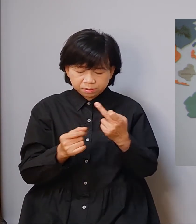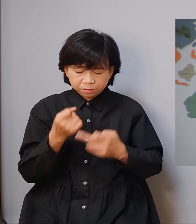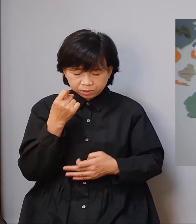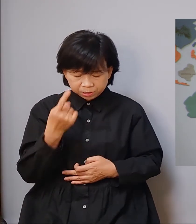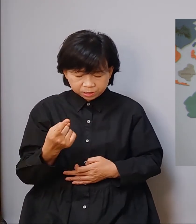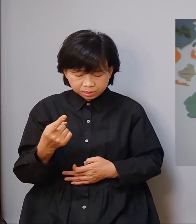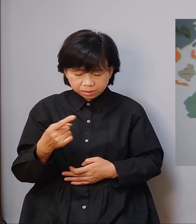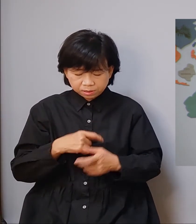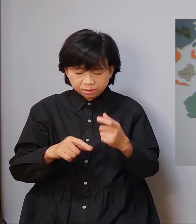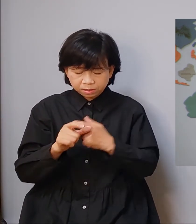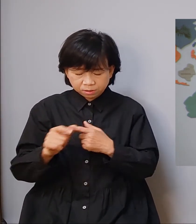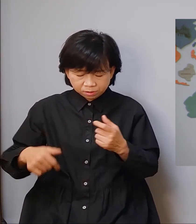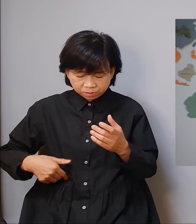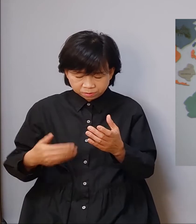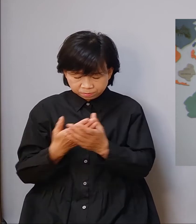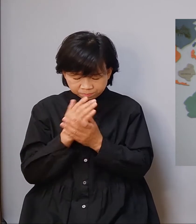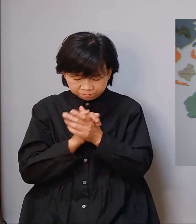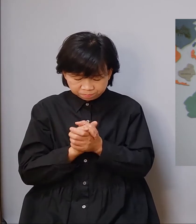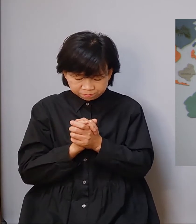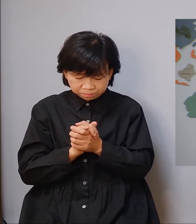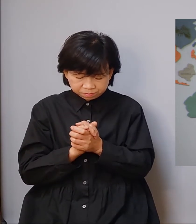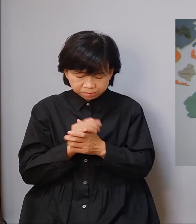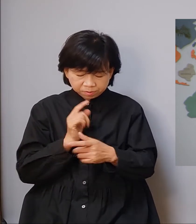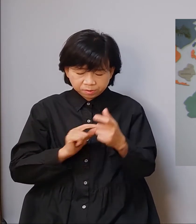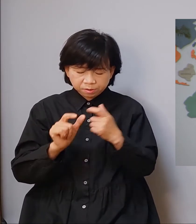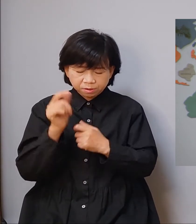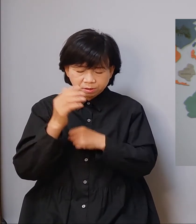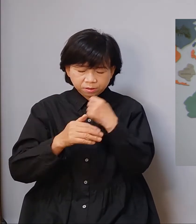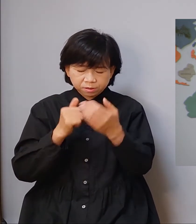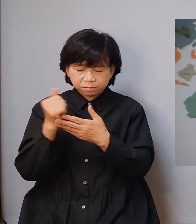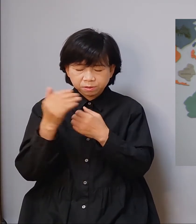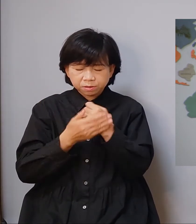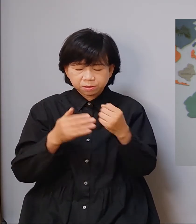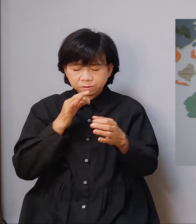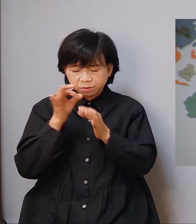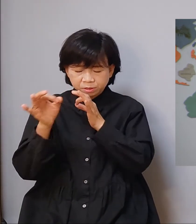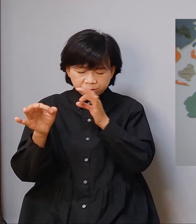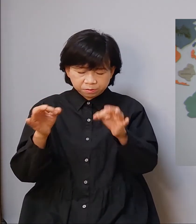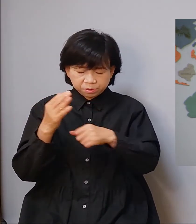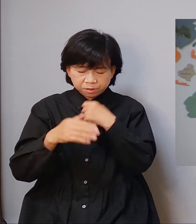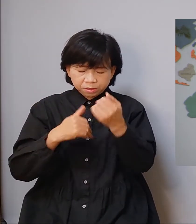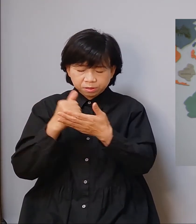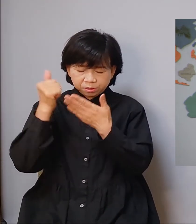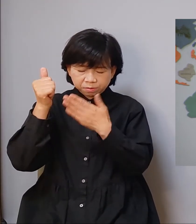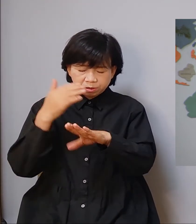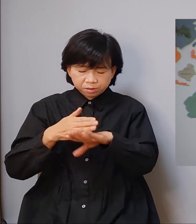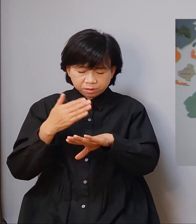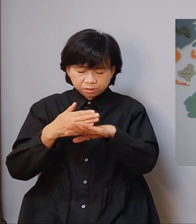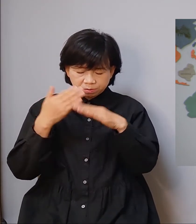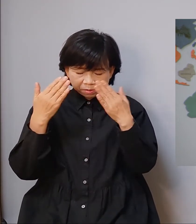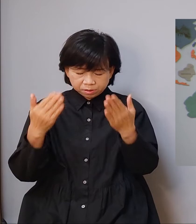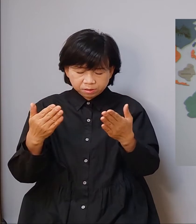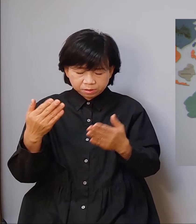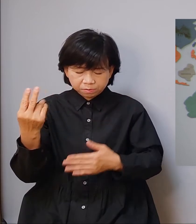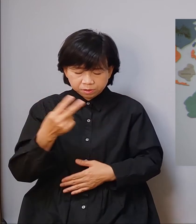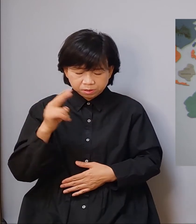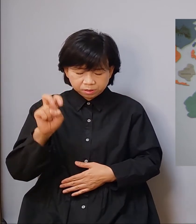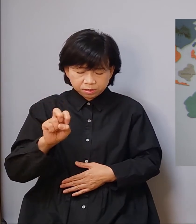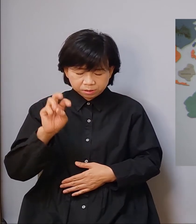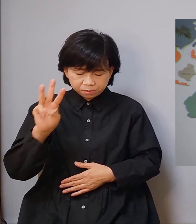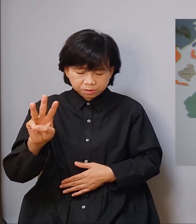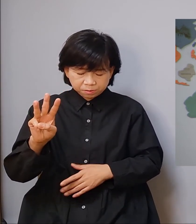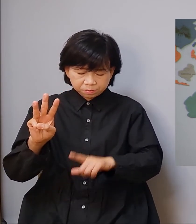많이 회개하고 더 많이 하나님의 은혜를 외치며 하나님께 감사하며